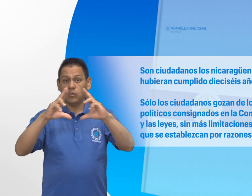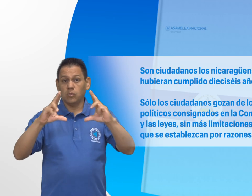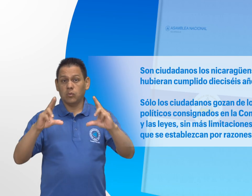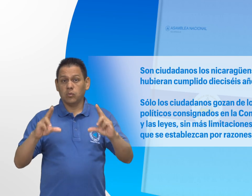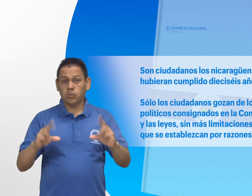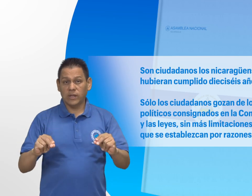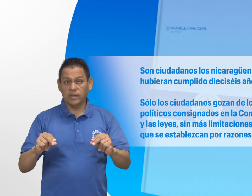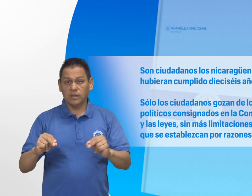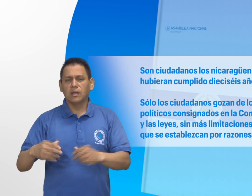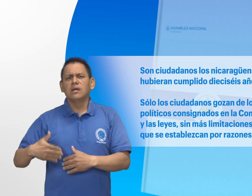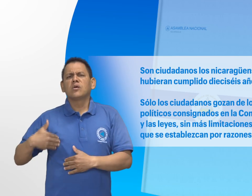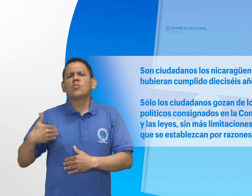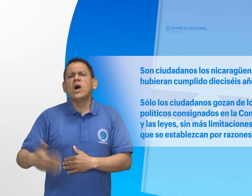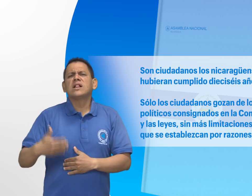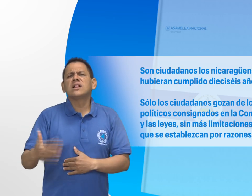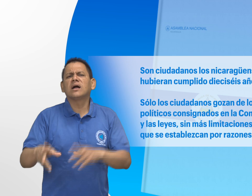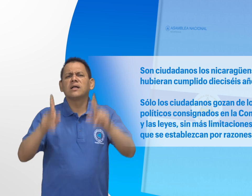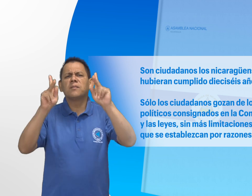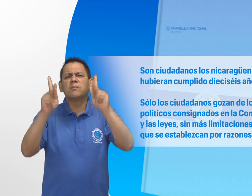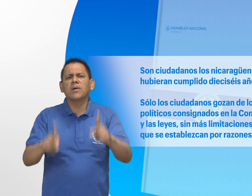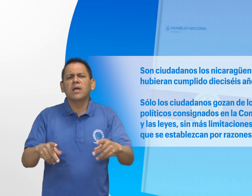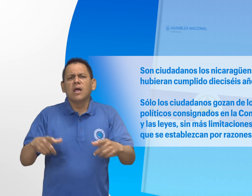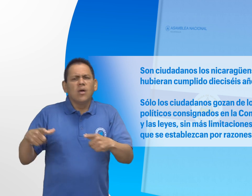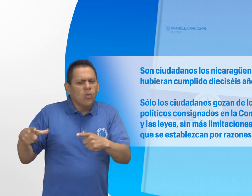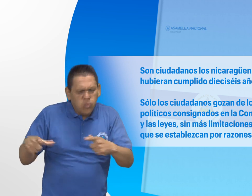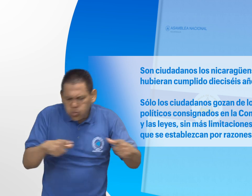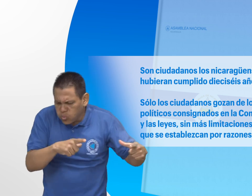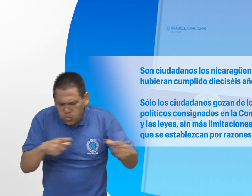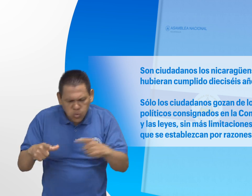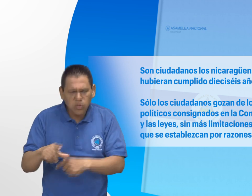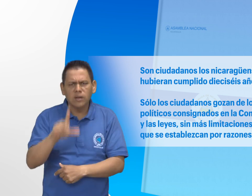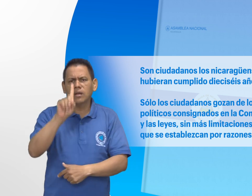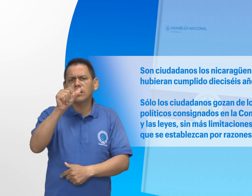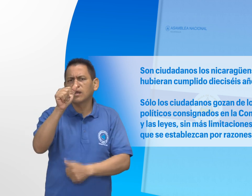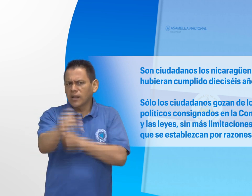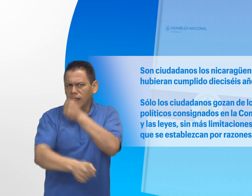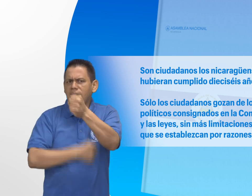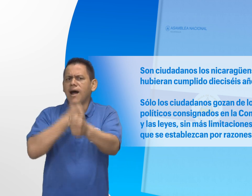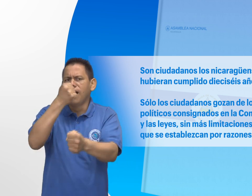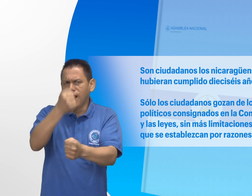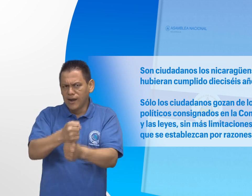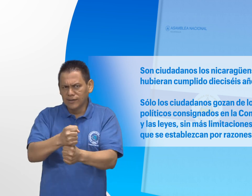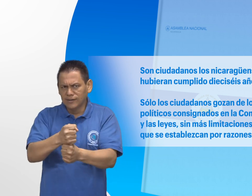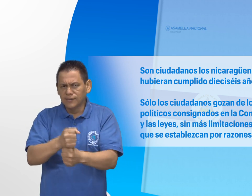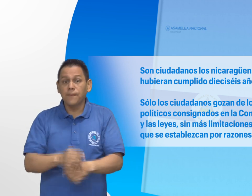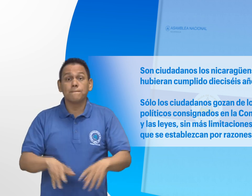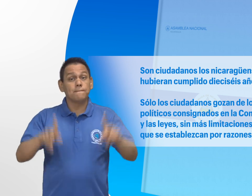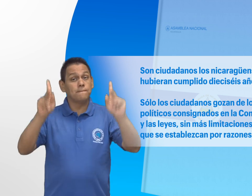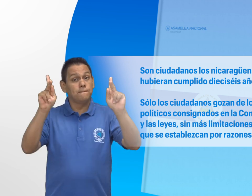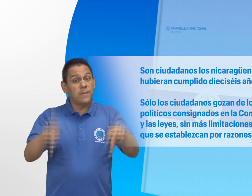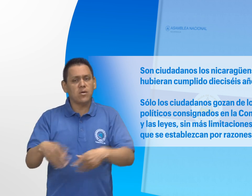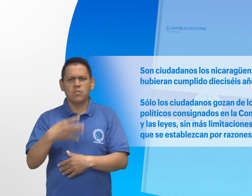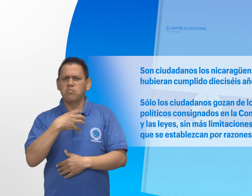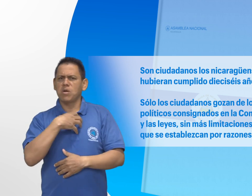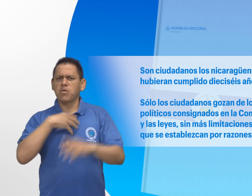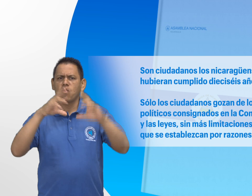Son ciudadanos los nicaragüenses que hubieren cumplido 16 años de edad.